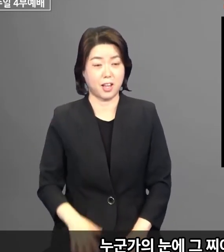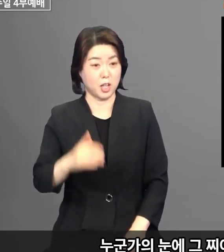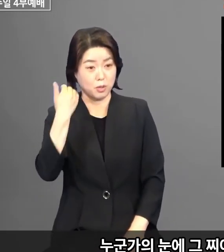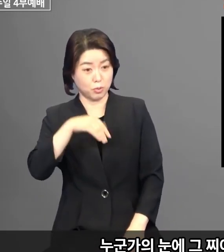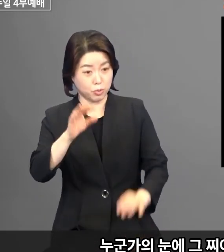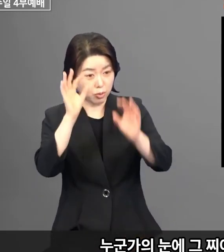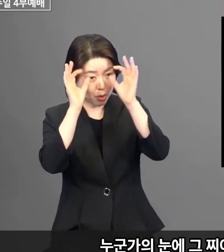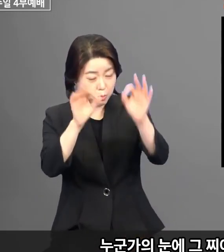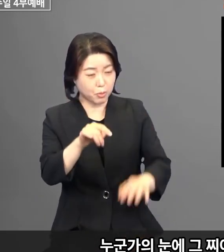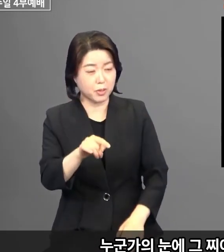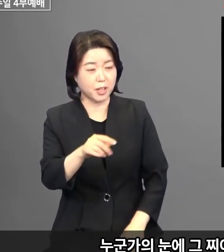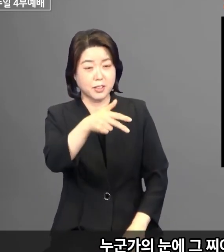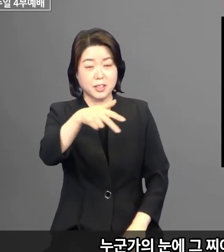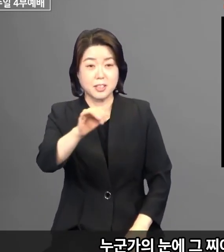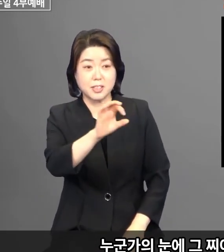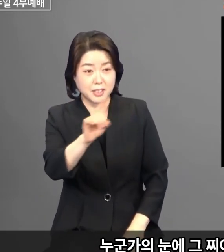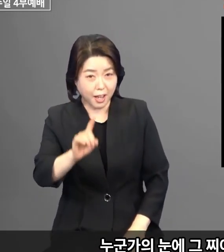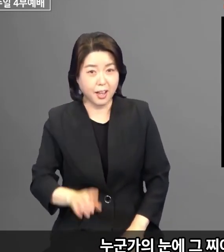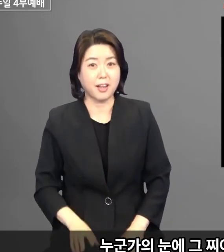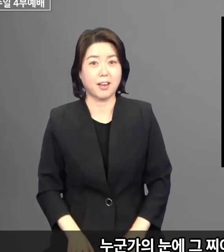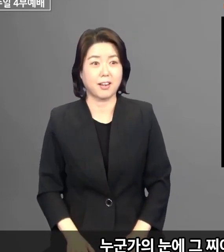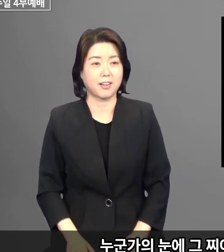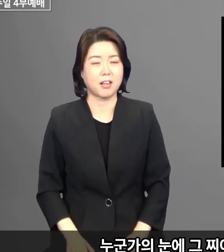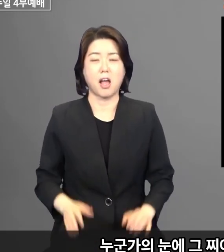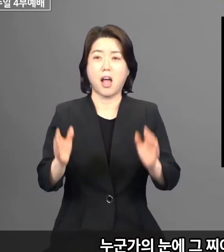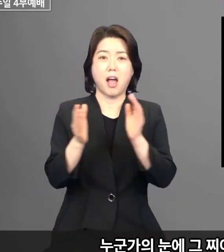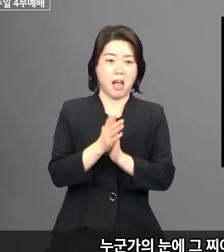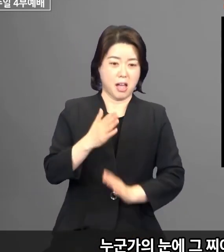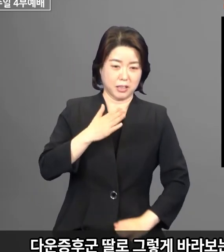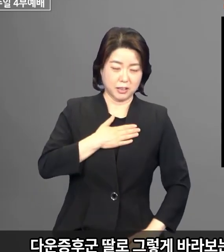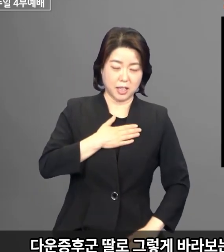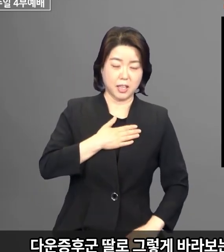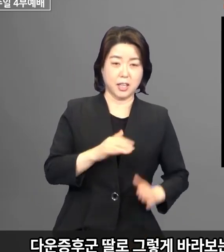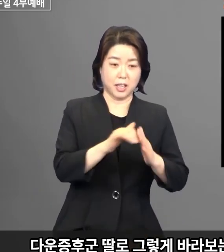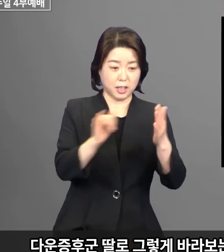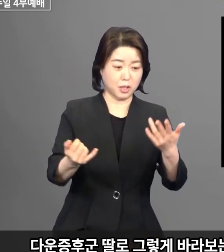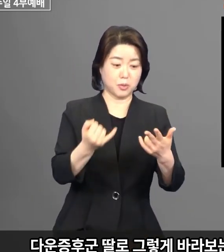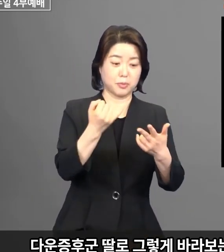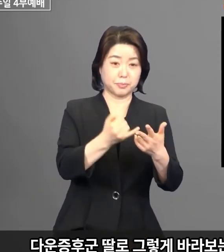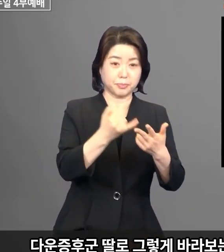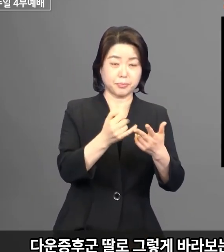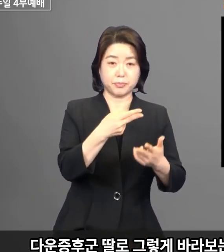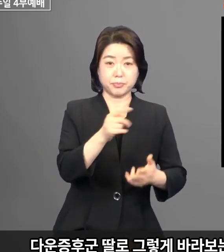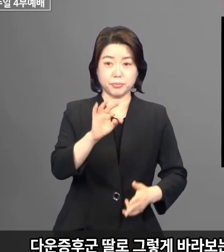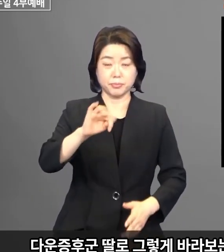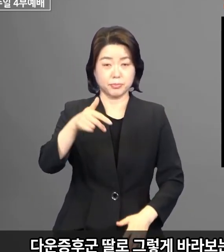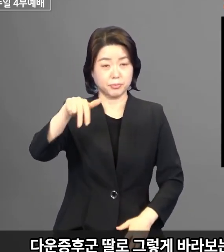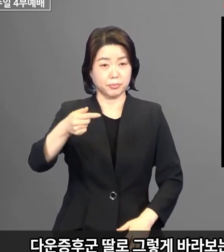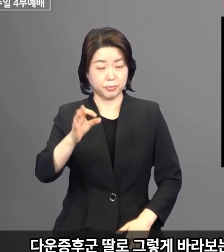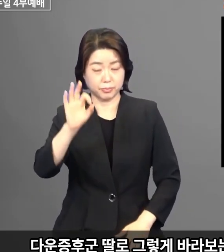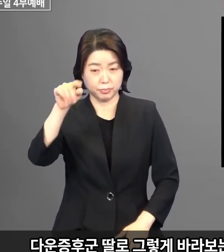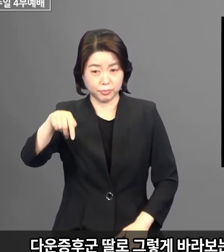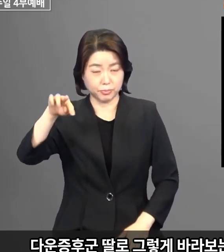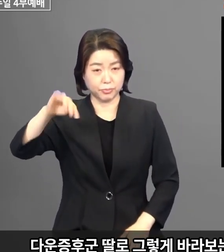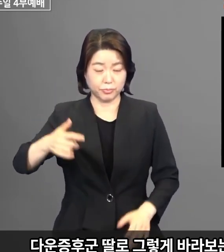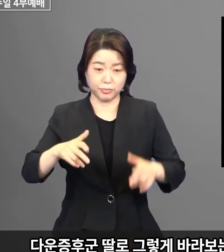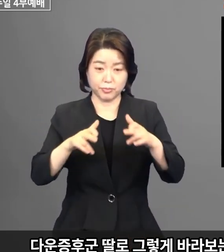누군가의 눈에 그 찌아가 우리 가족에 있는 다운 죽은 딸로 그렇게 바라봐준